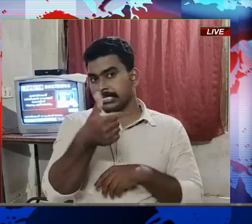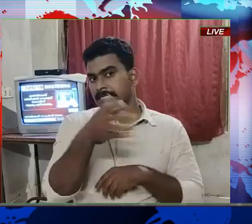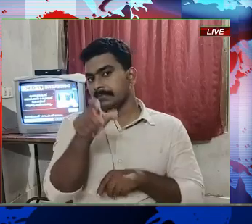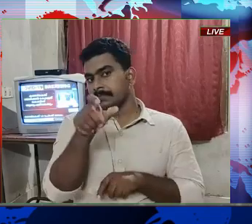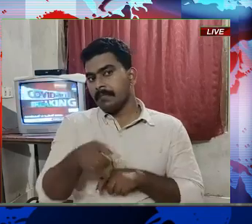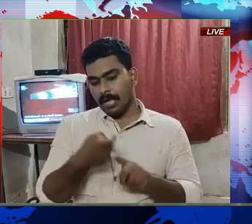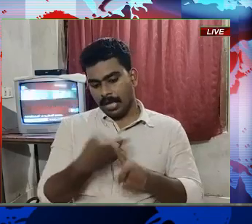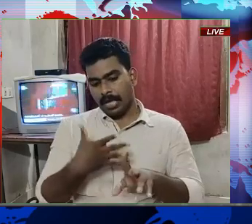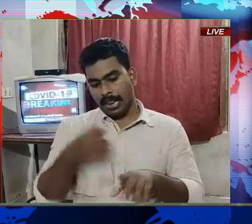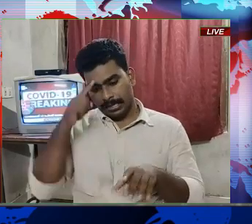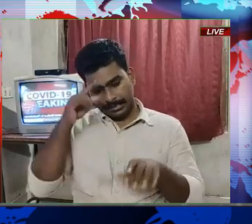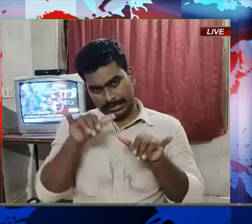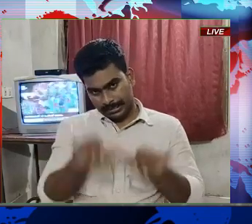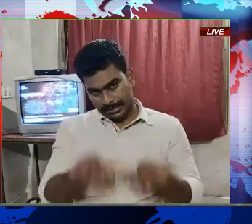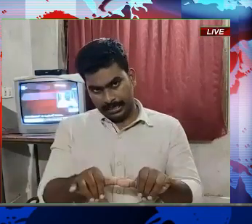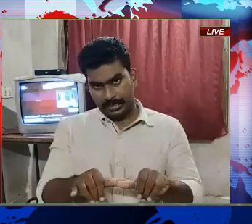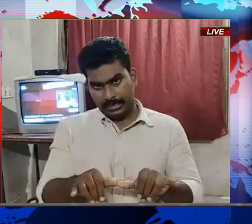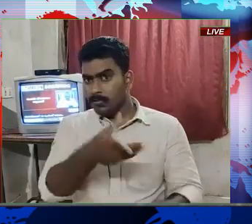അതേപോലെ തന്നെ